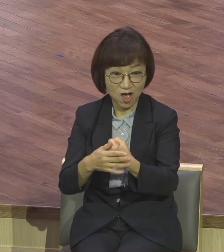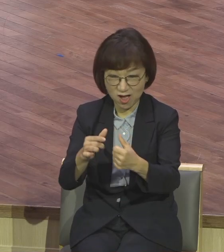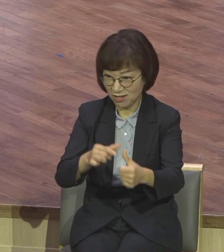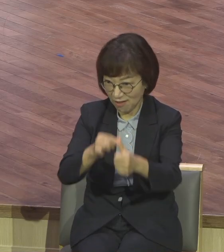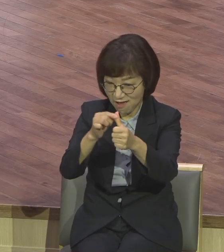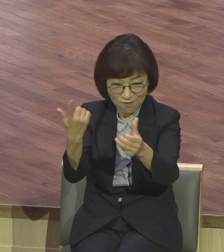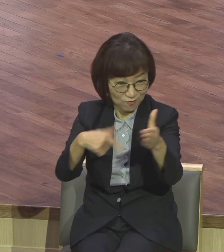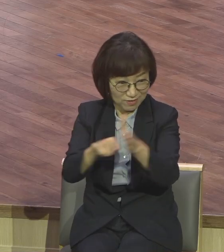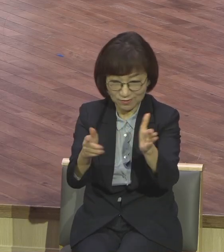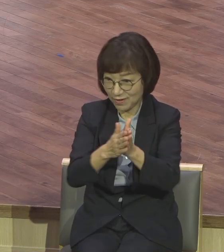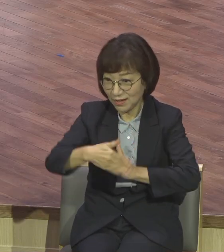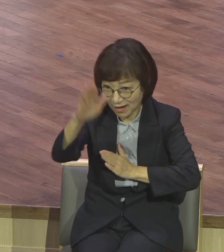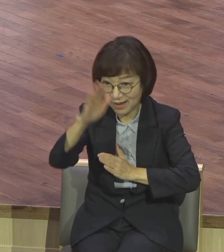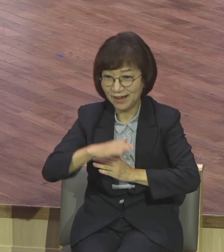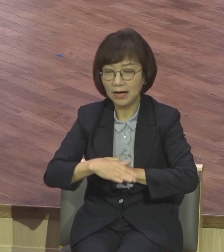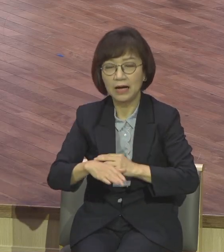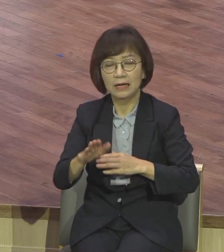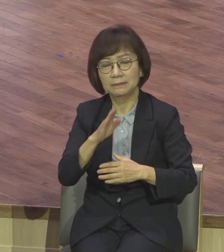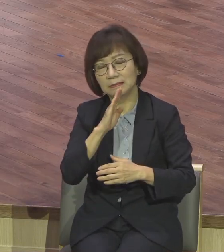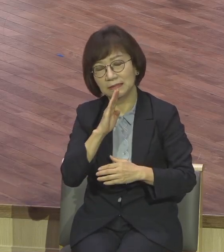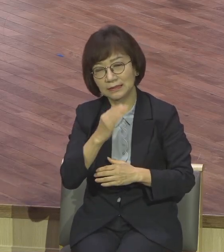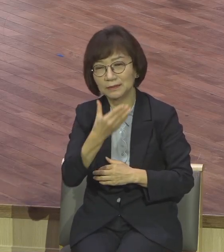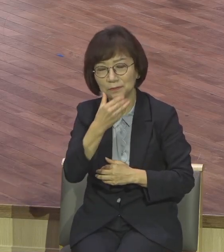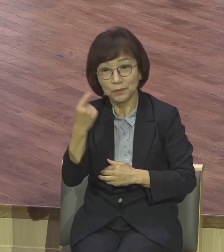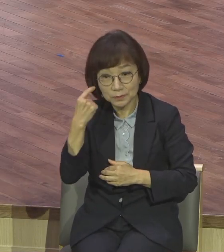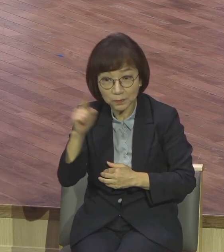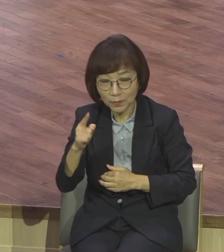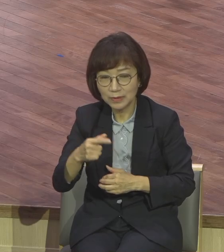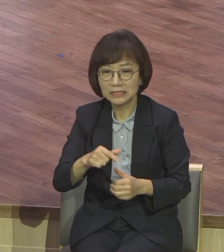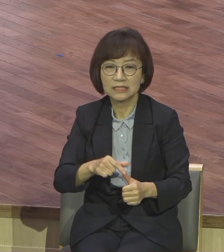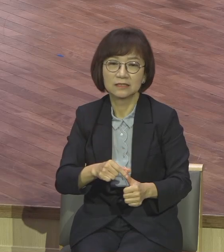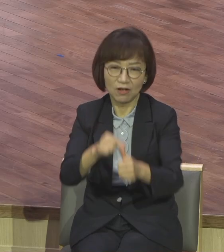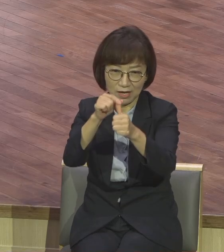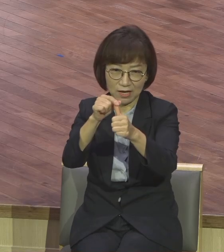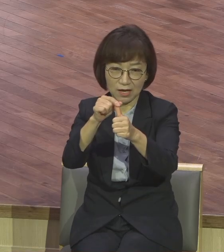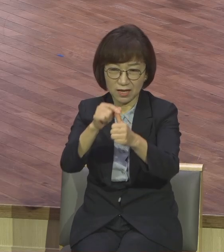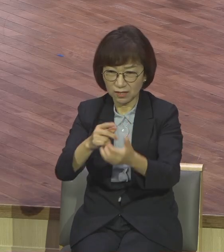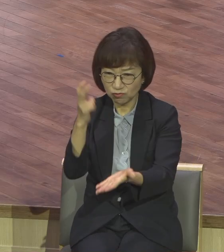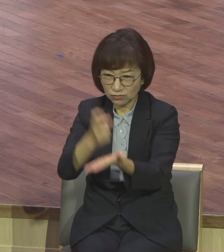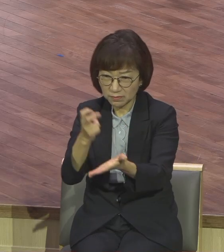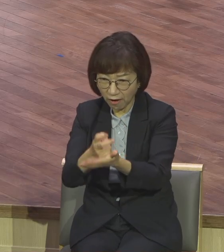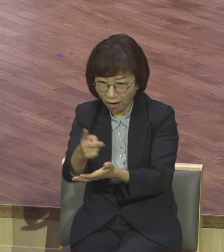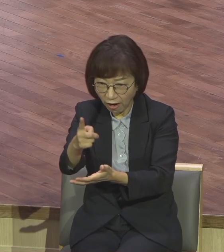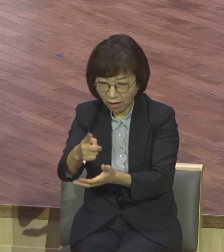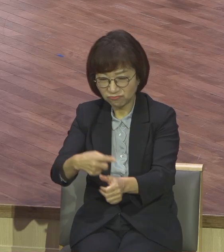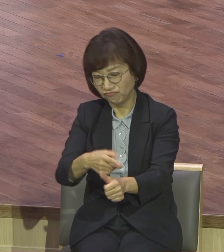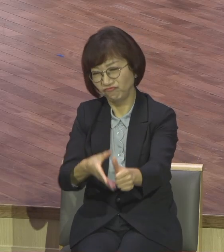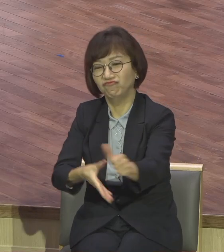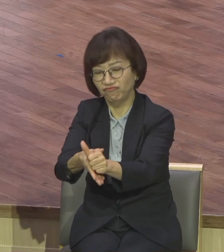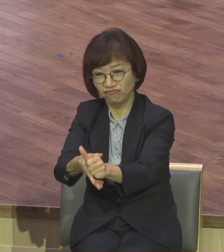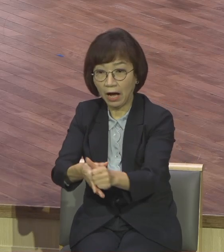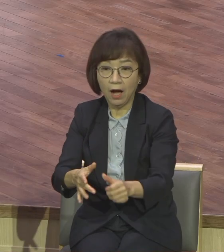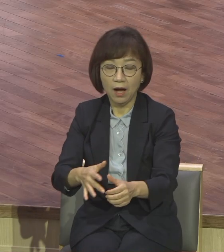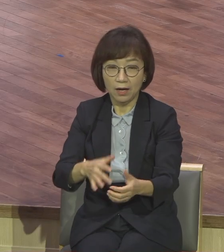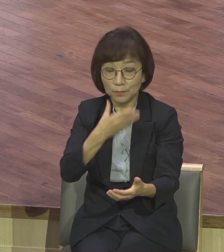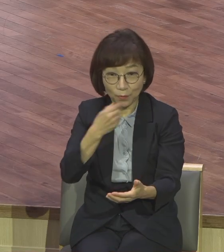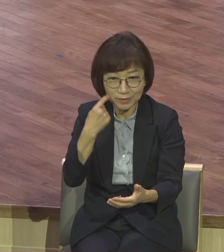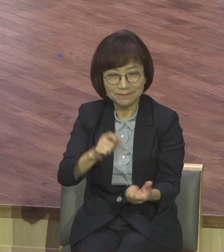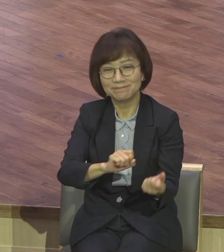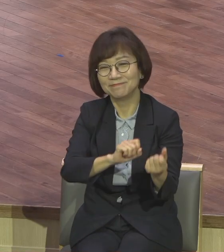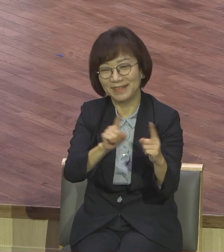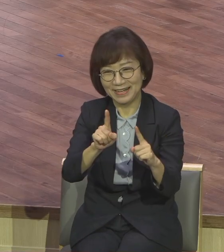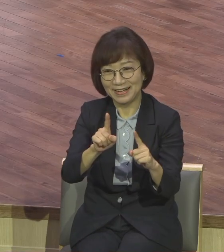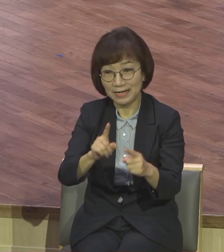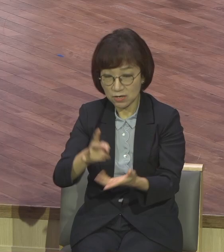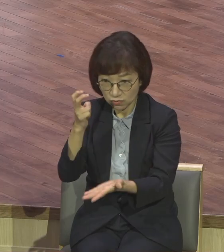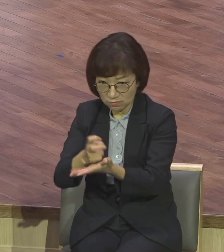살리러 가라. 복음은 살리는 것입니다. 율법은 죽이는 것이고 복음은 살리는 것이고, 율법은